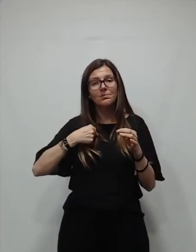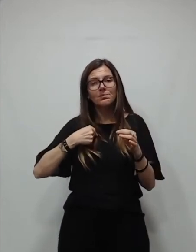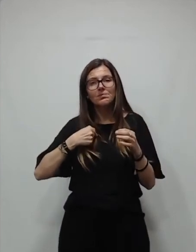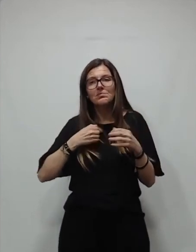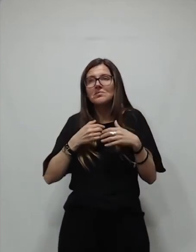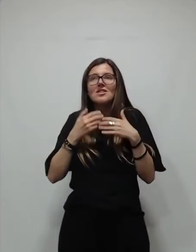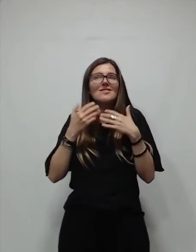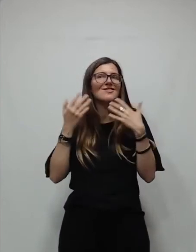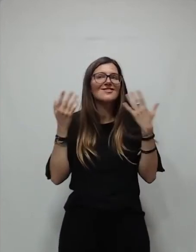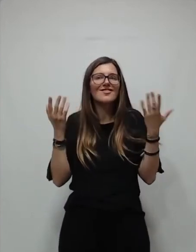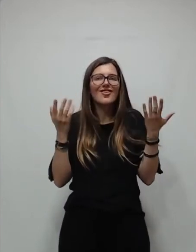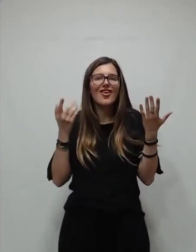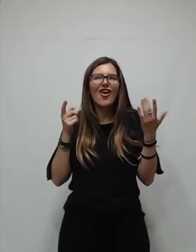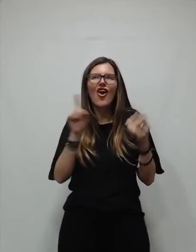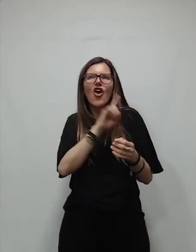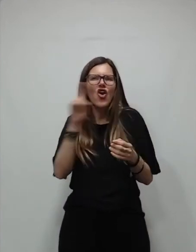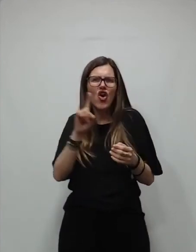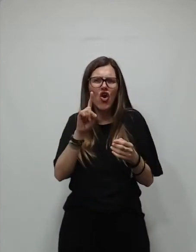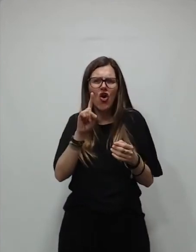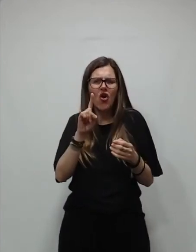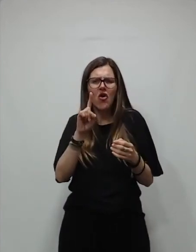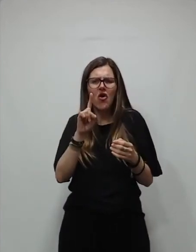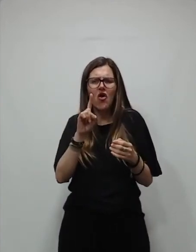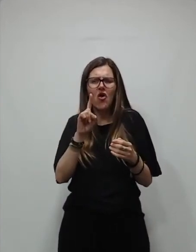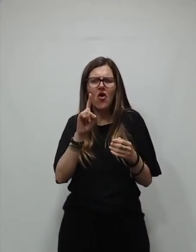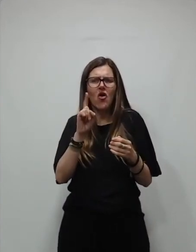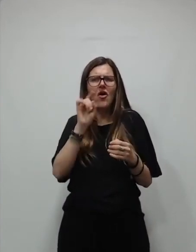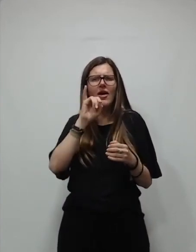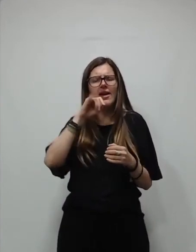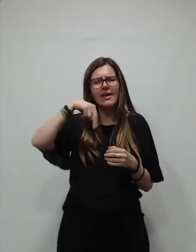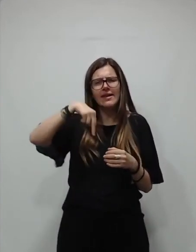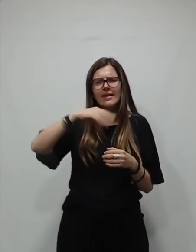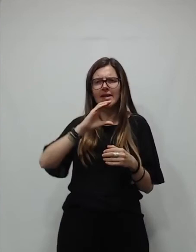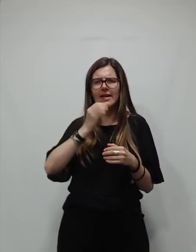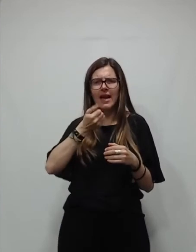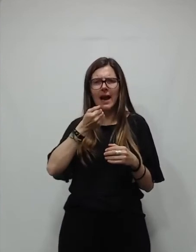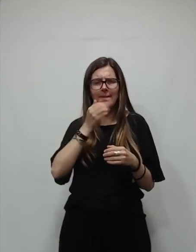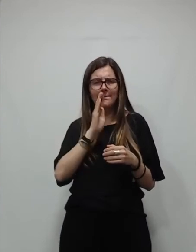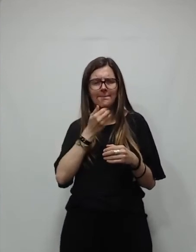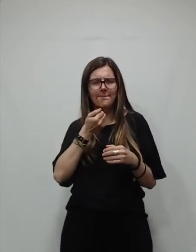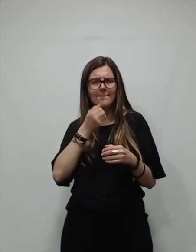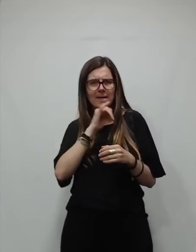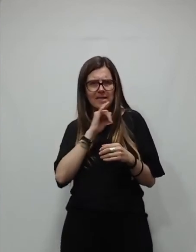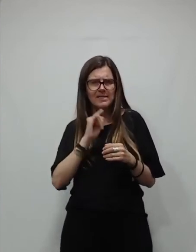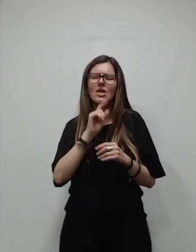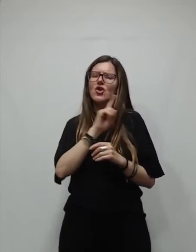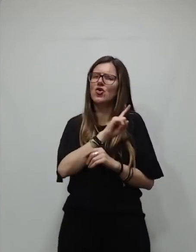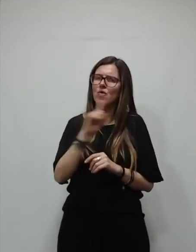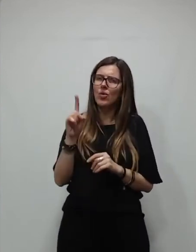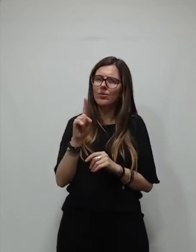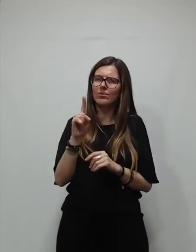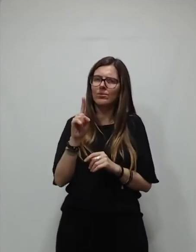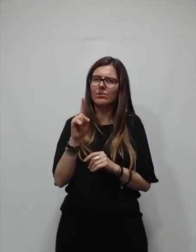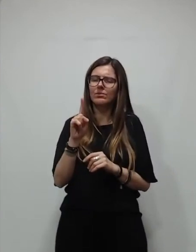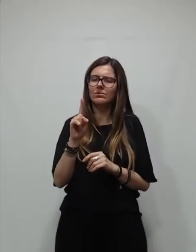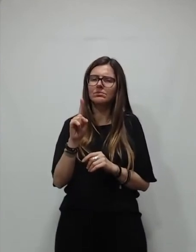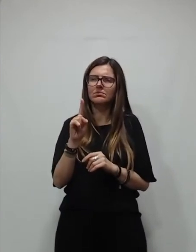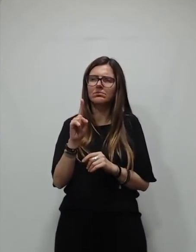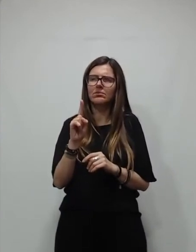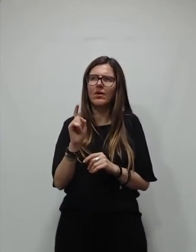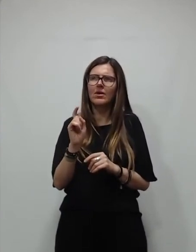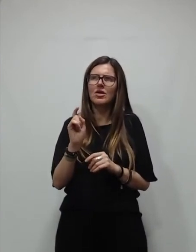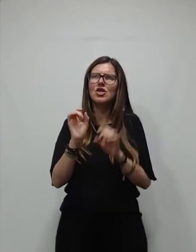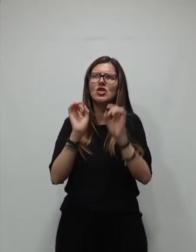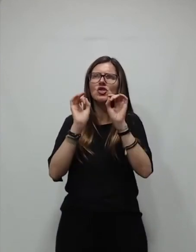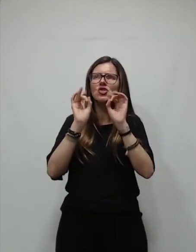no soy tan incapaz para cobrar una pensión que da del Estado, ¿no? Y